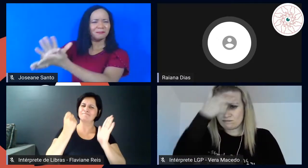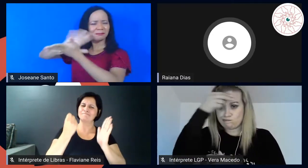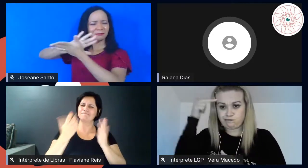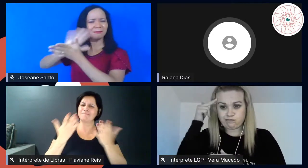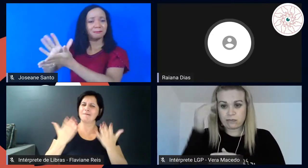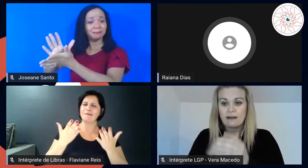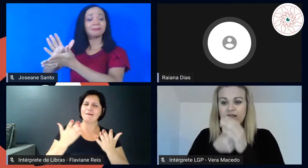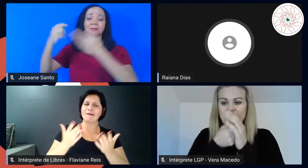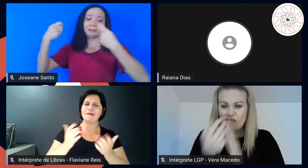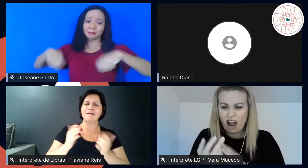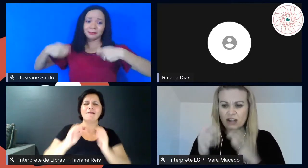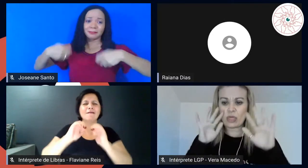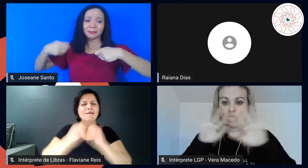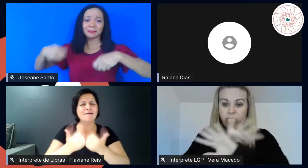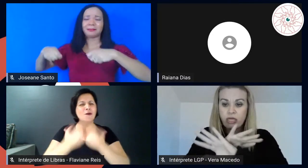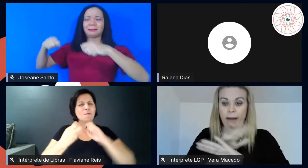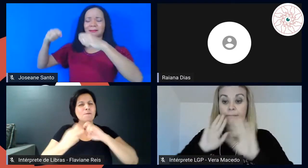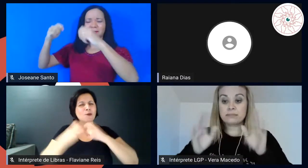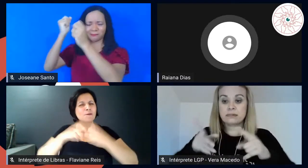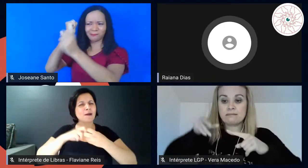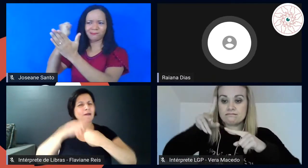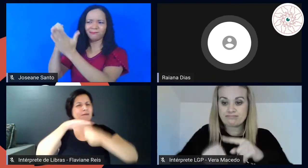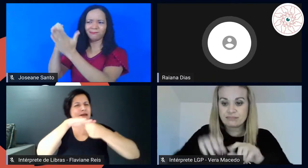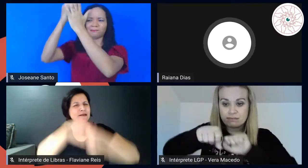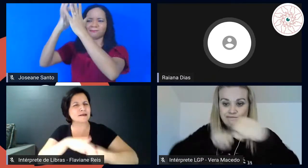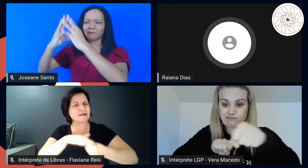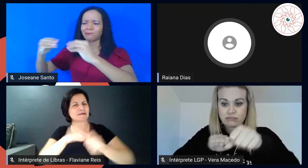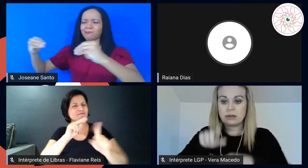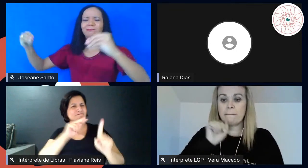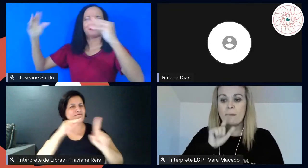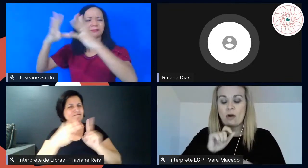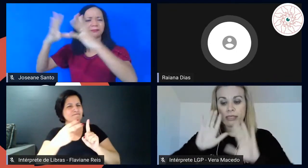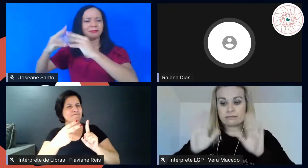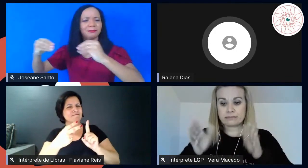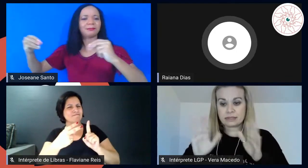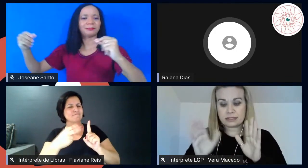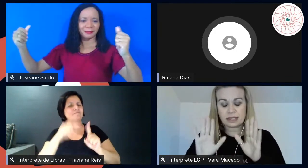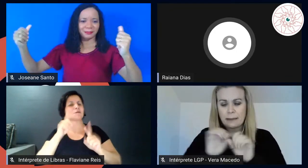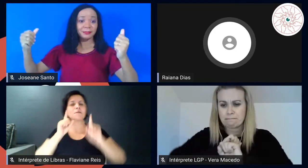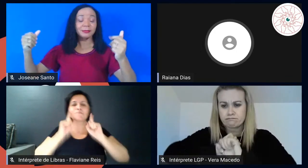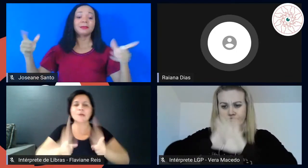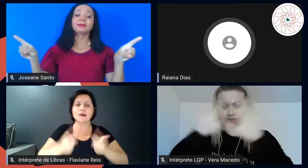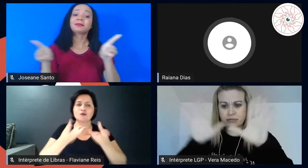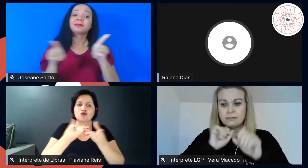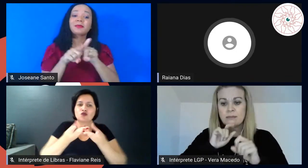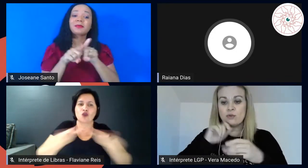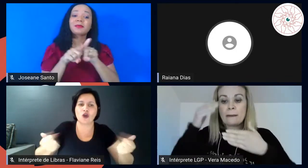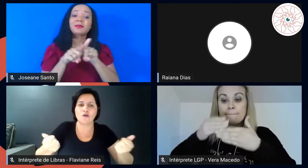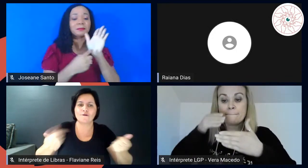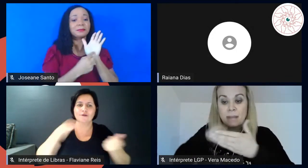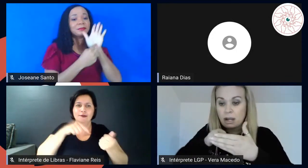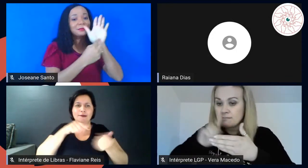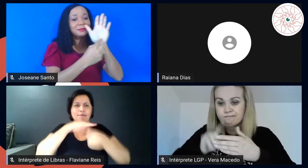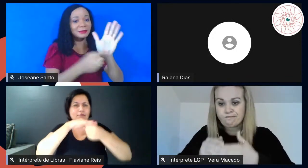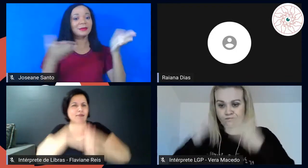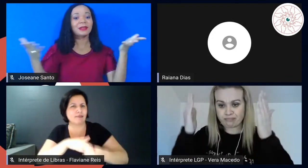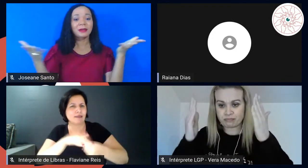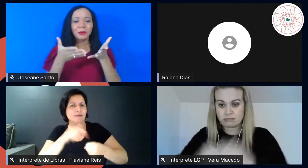precisam serem rompidos, minimizando assim as barreiras que